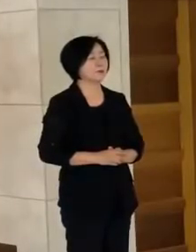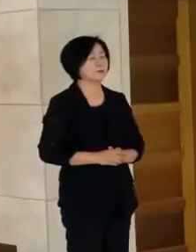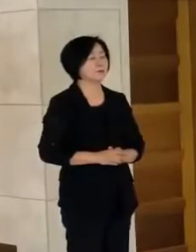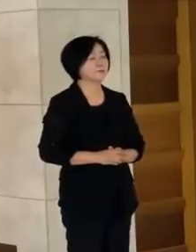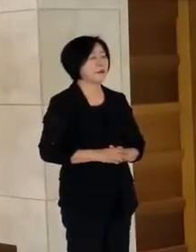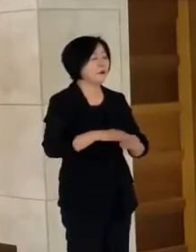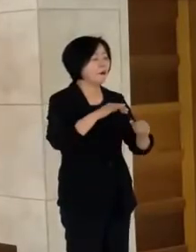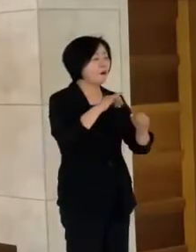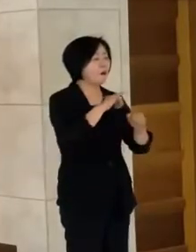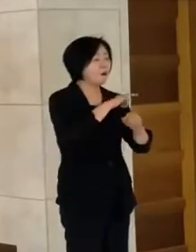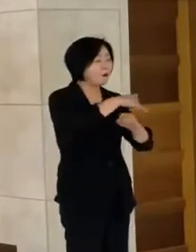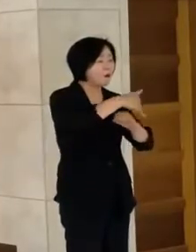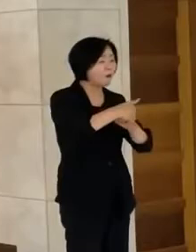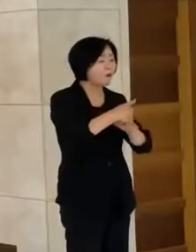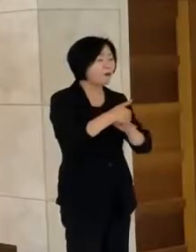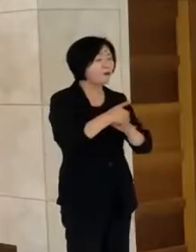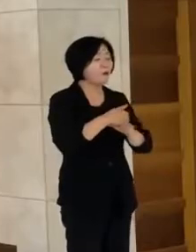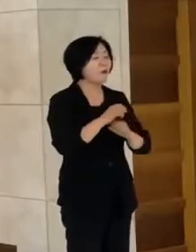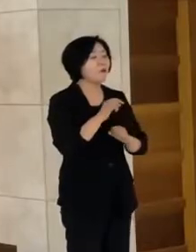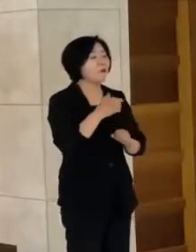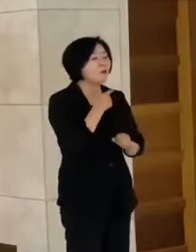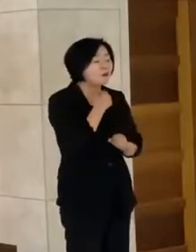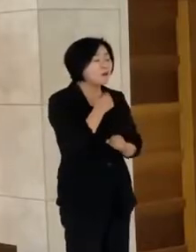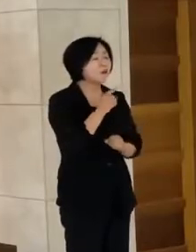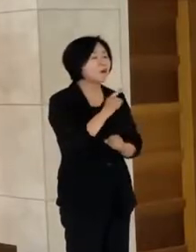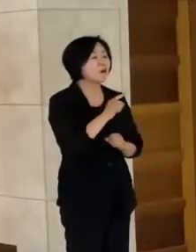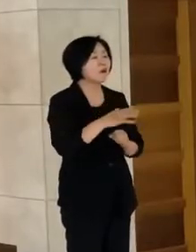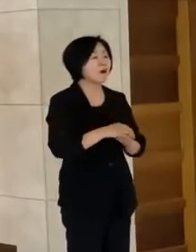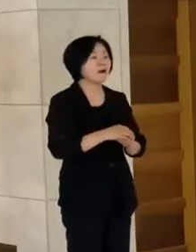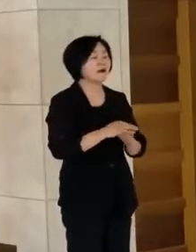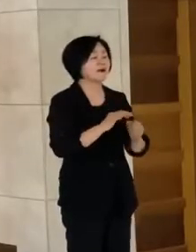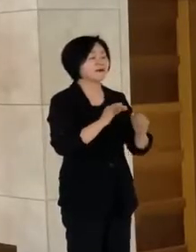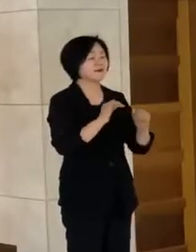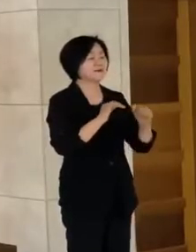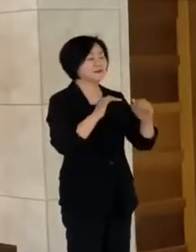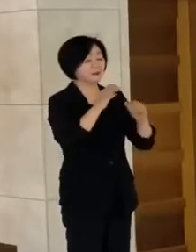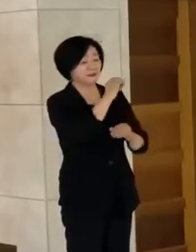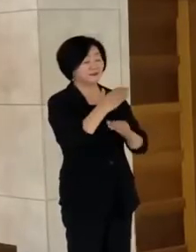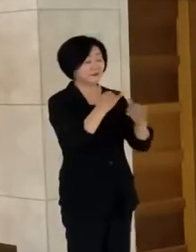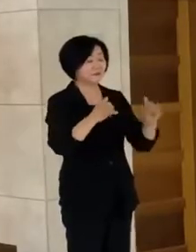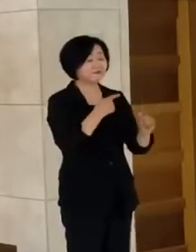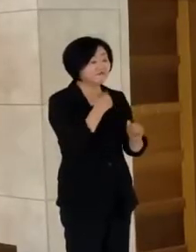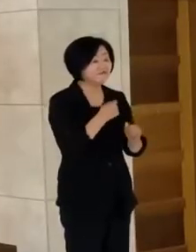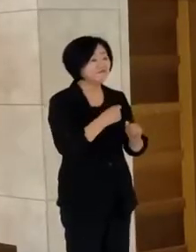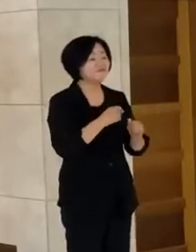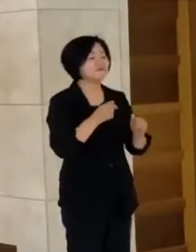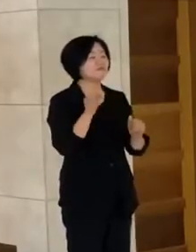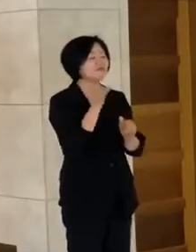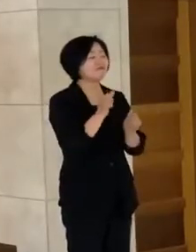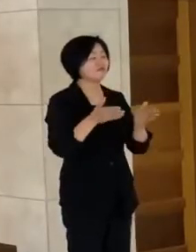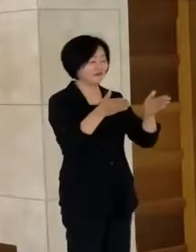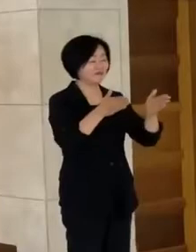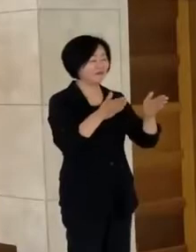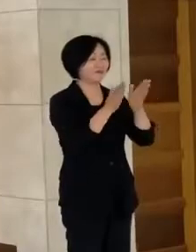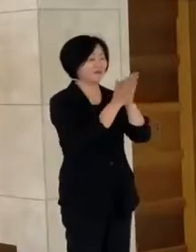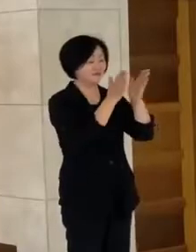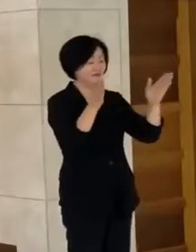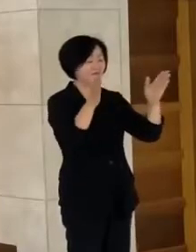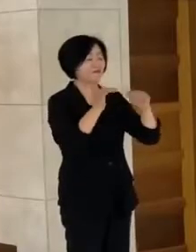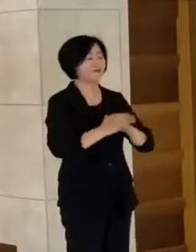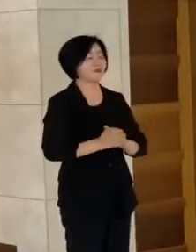전 국민의 염원이었던 서울 양평 간 고속도로 시대가 열렸습니다.